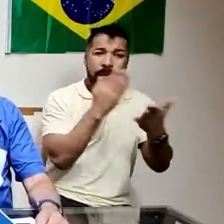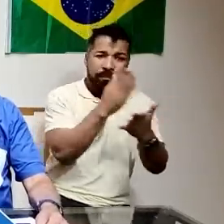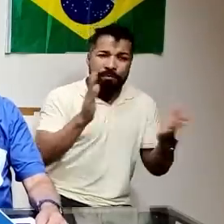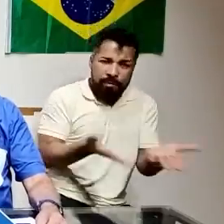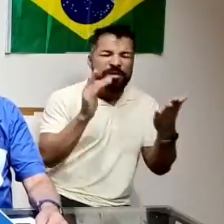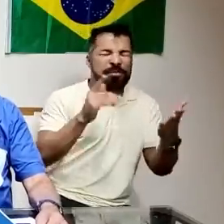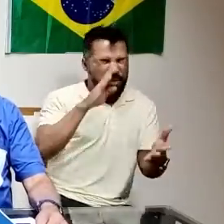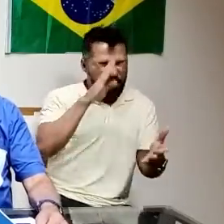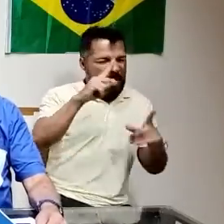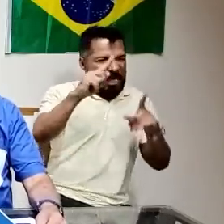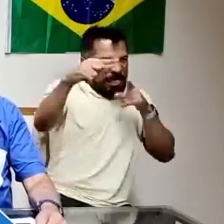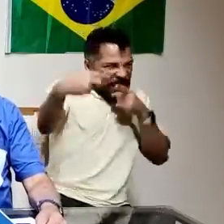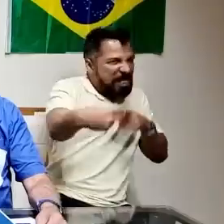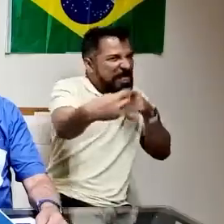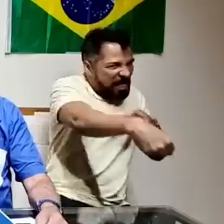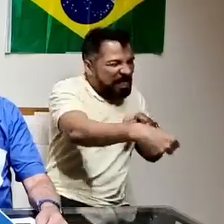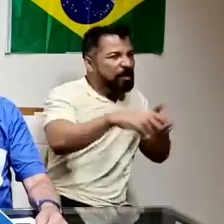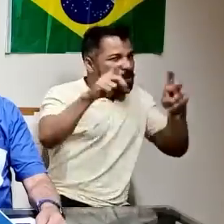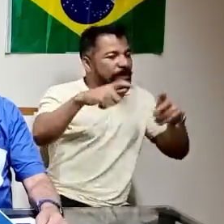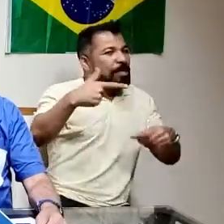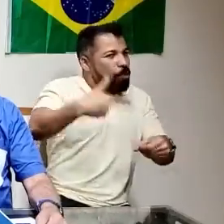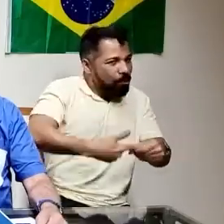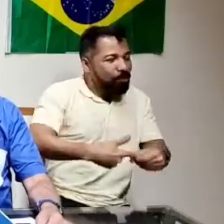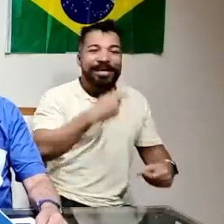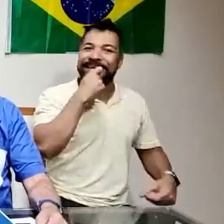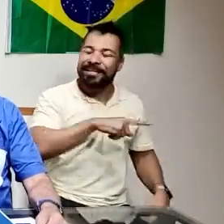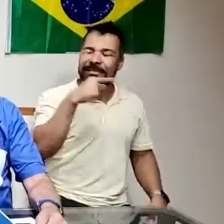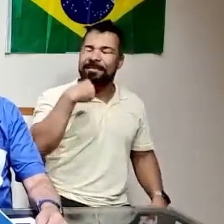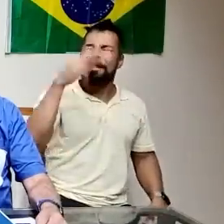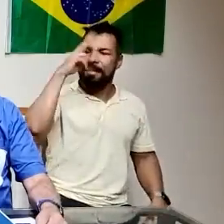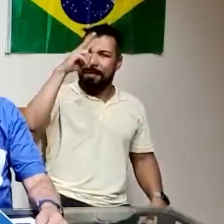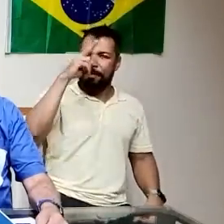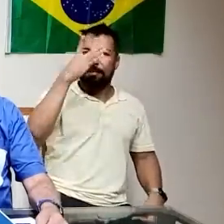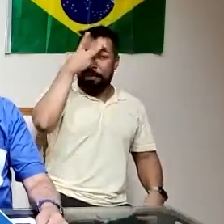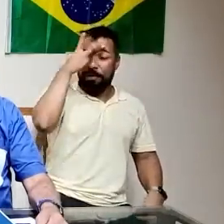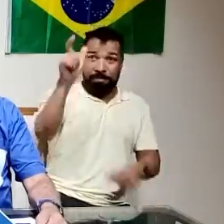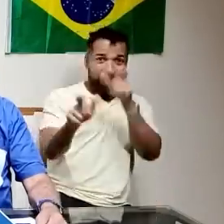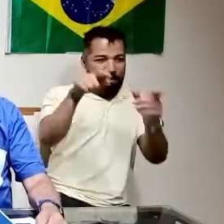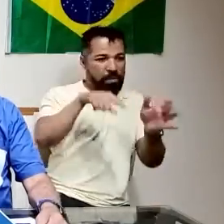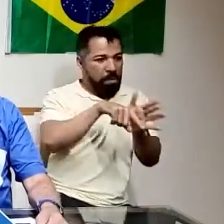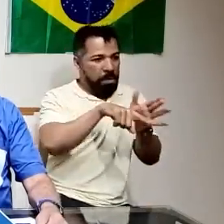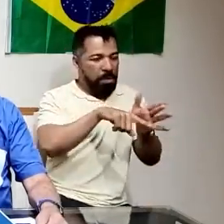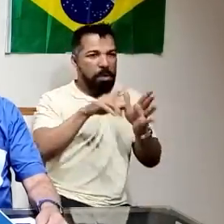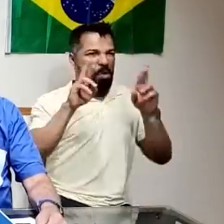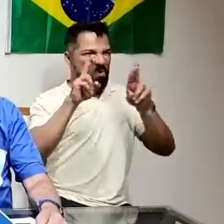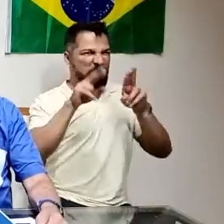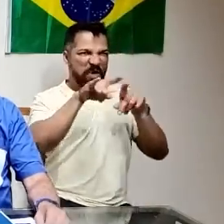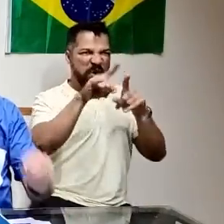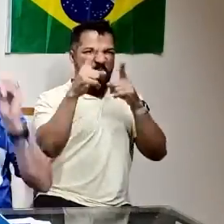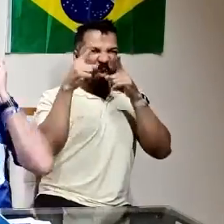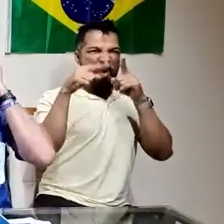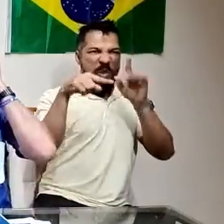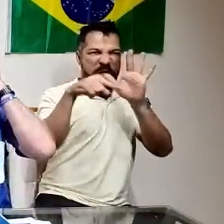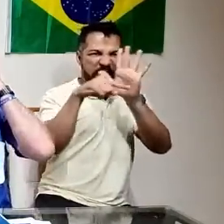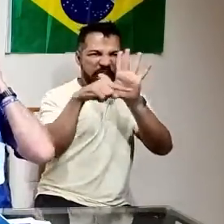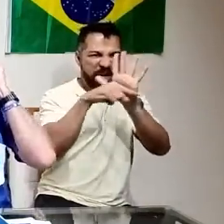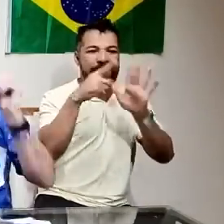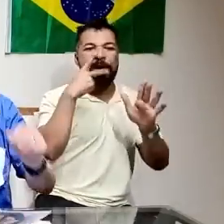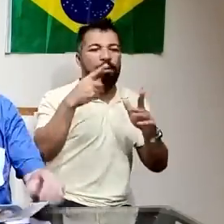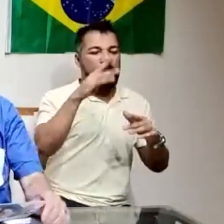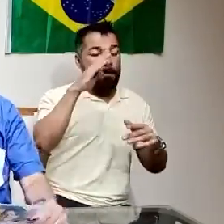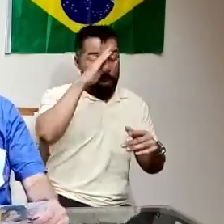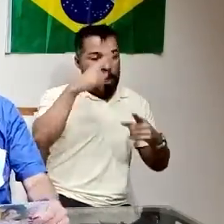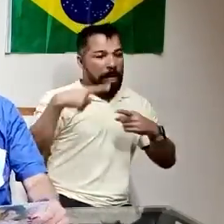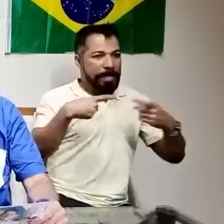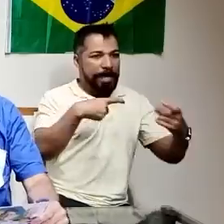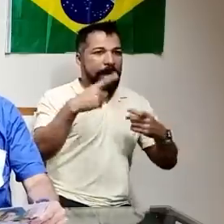uma briga bárbara com o negócio de combustível. E o engraçado é que eu me lembro que muitos analistas e aquela turma da torcida contra dizia que a guerra que o senhor estava